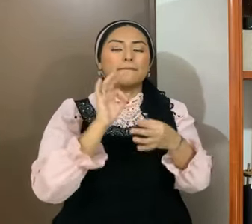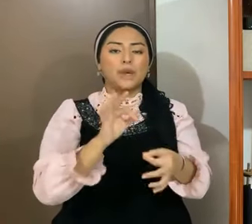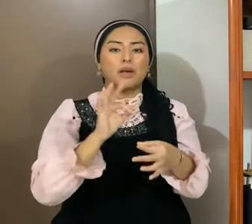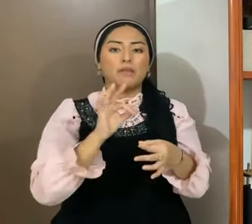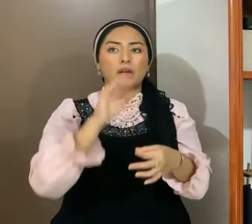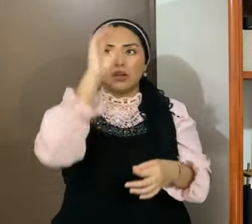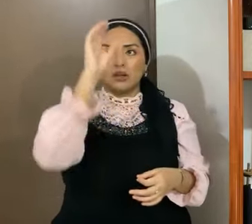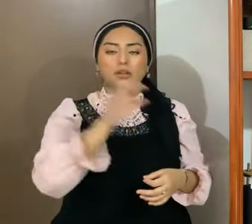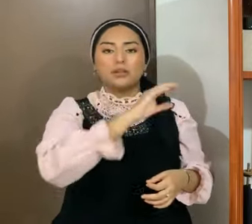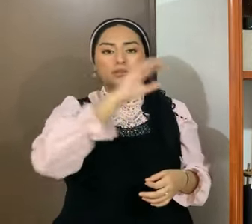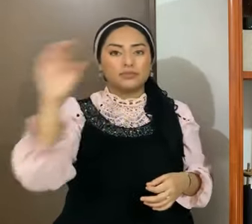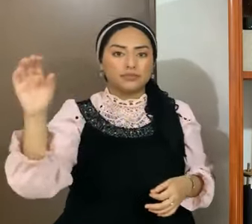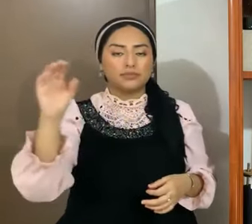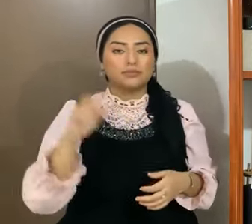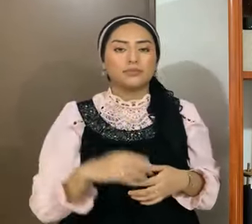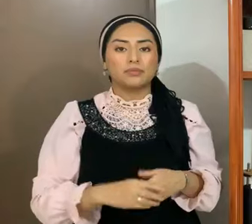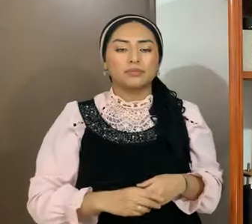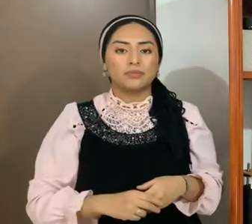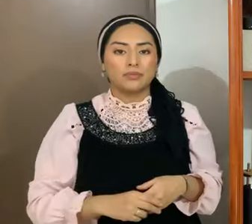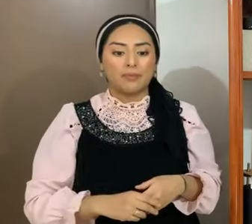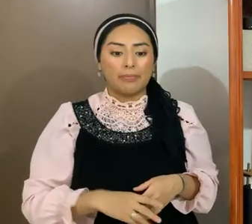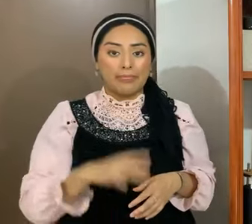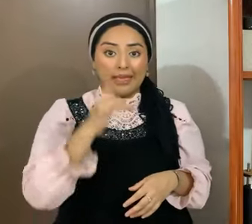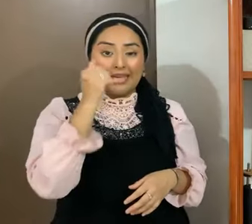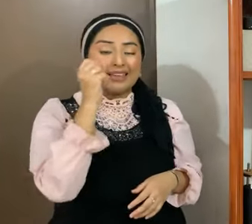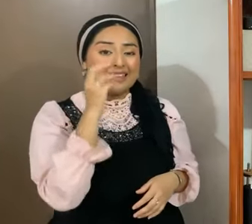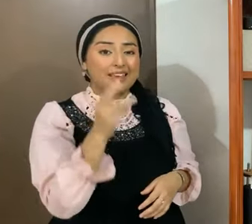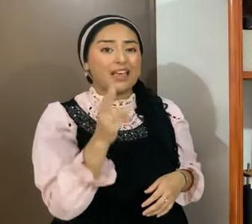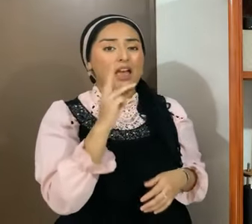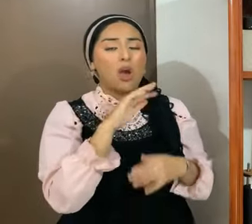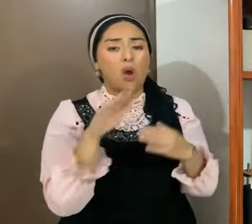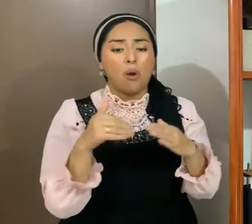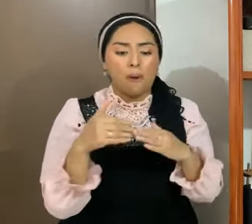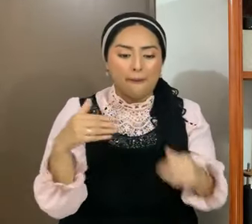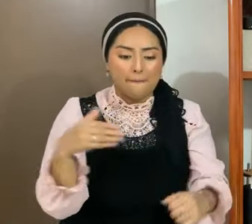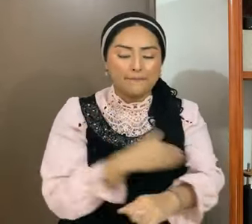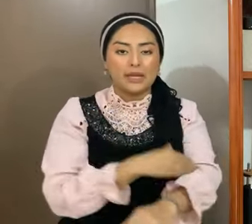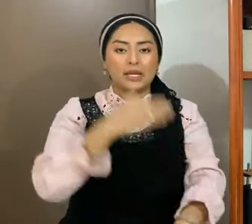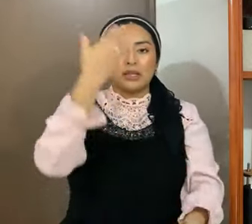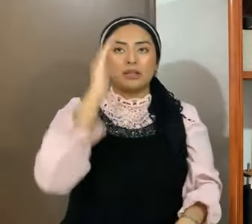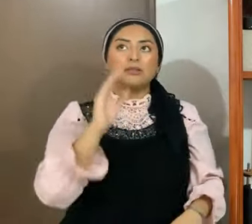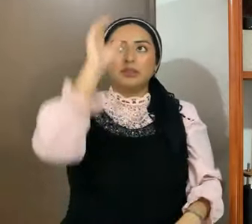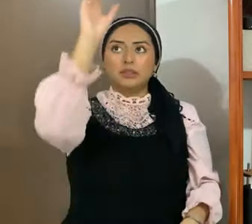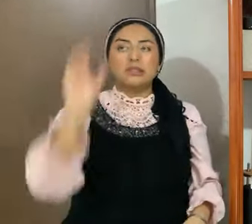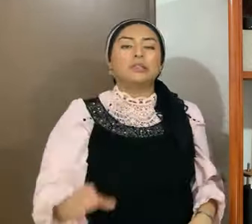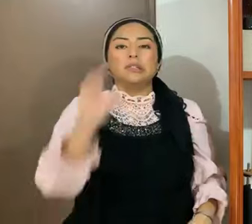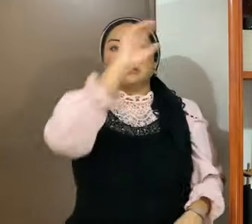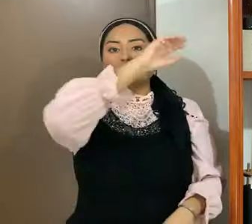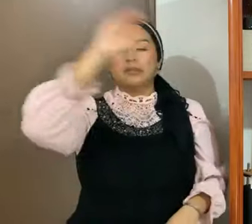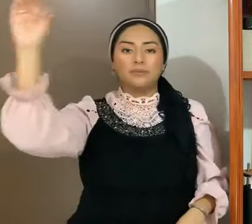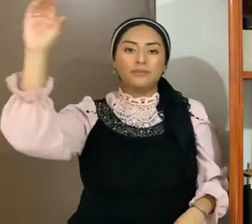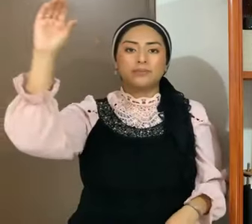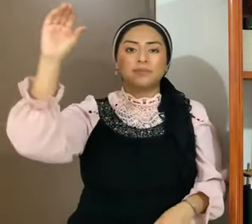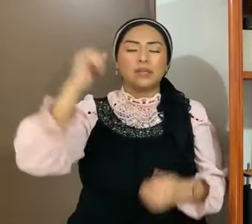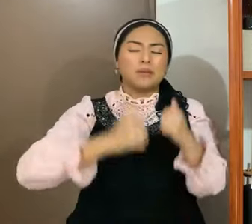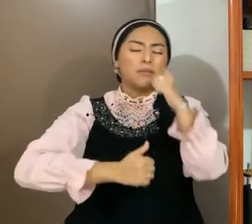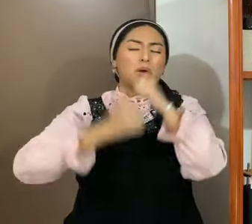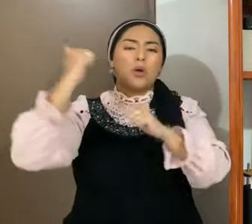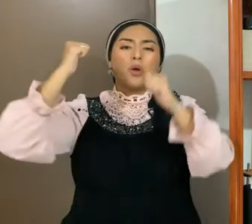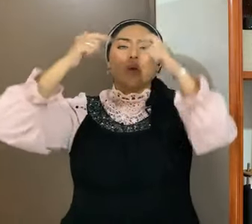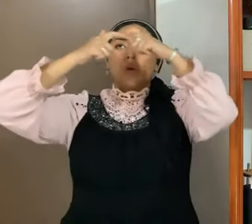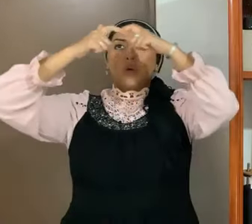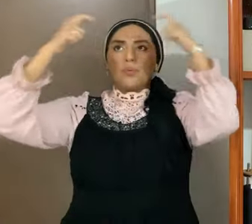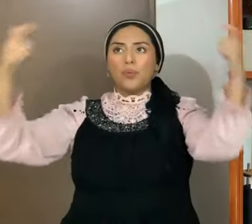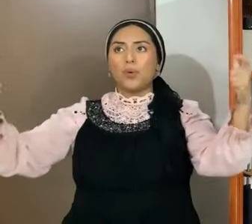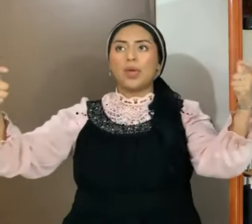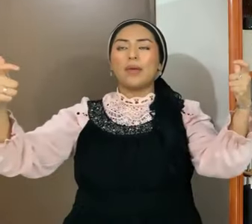sacrificio que no era de un animalito, es el sacrificio del Todopoderoso, hermanos y hermanas. Es el sacrificio más grande,